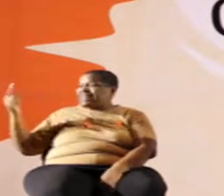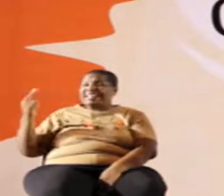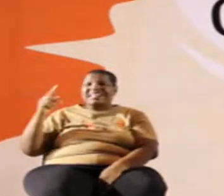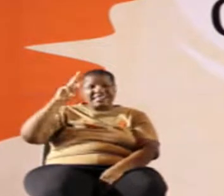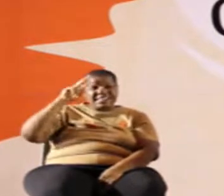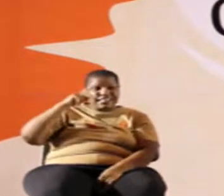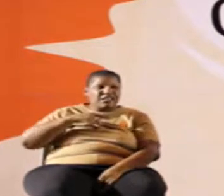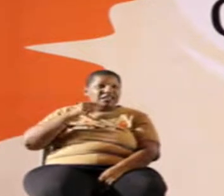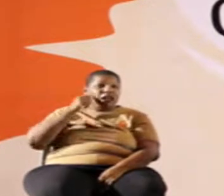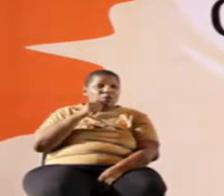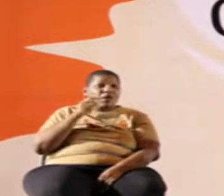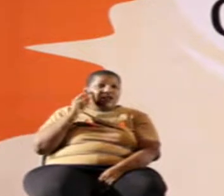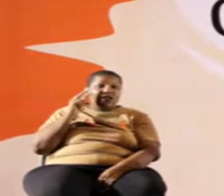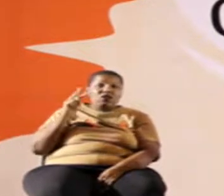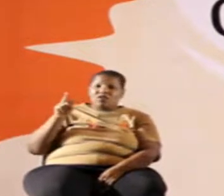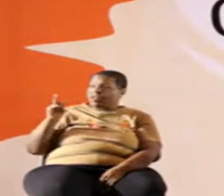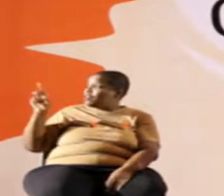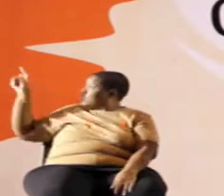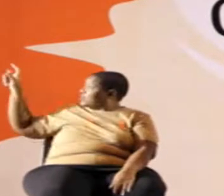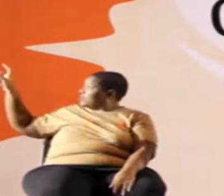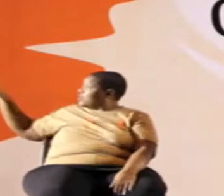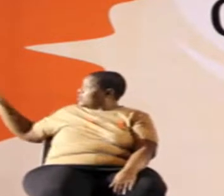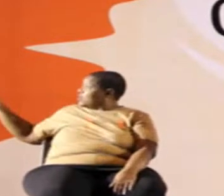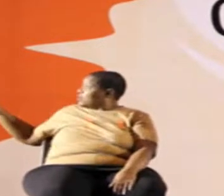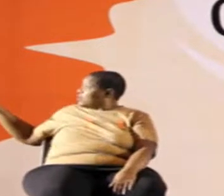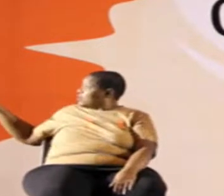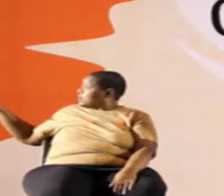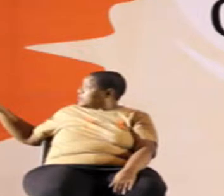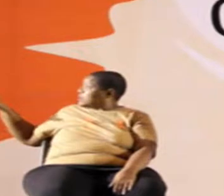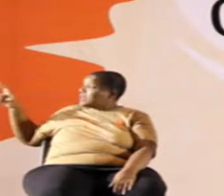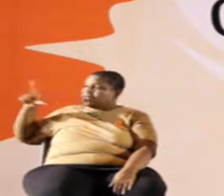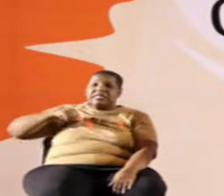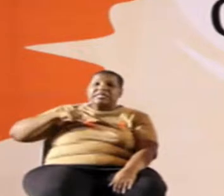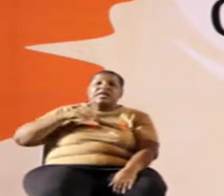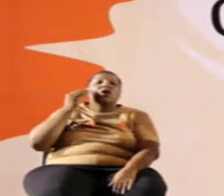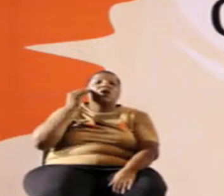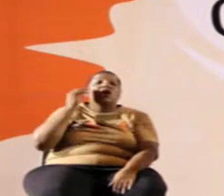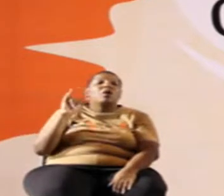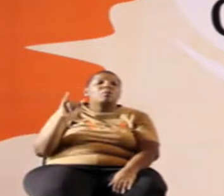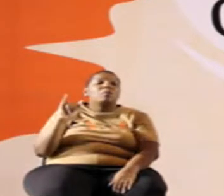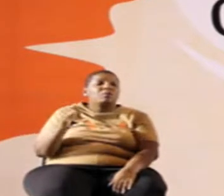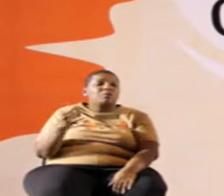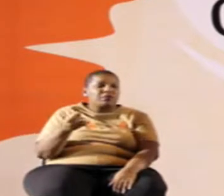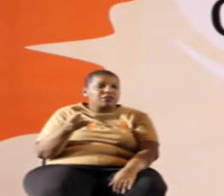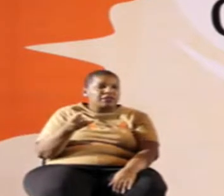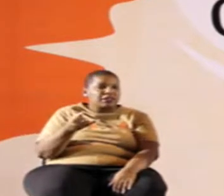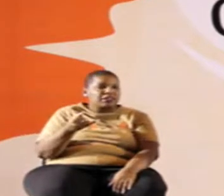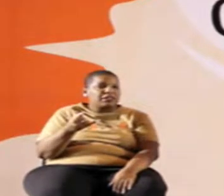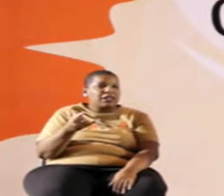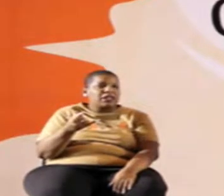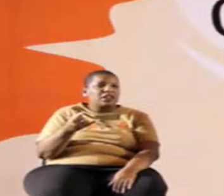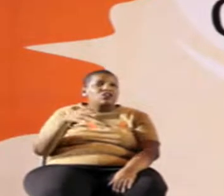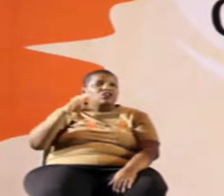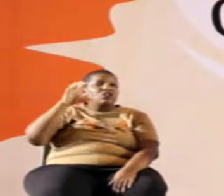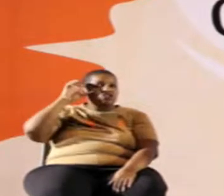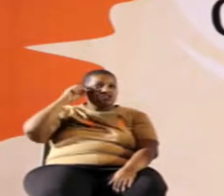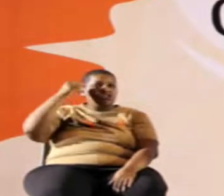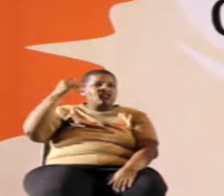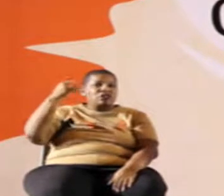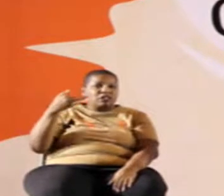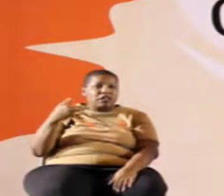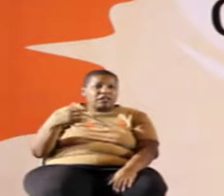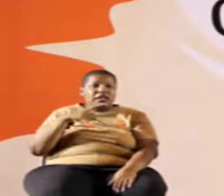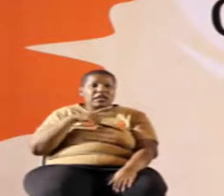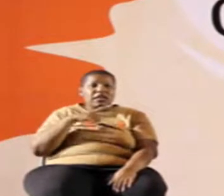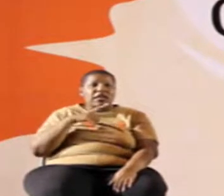dela. E veja, a capa, o que tem na capa? Né? Aproveitando a tendência de autodescrição. A capa tem